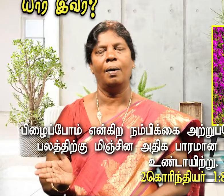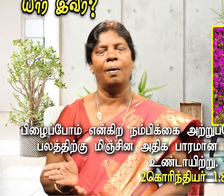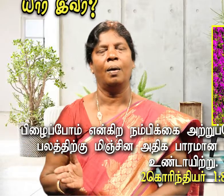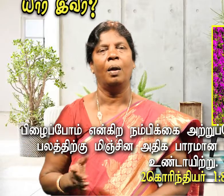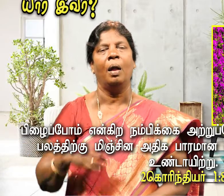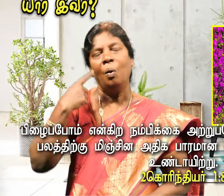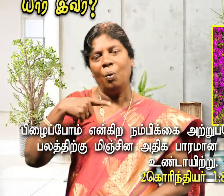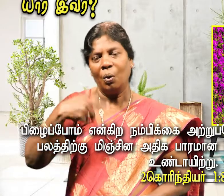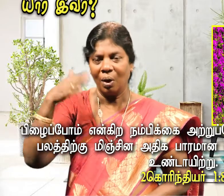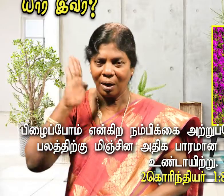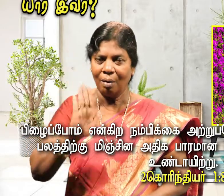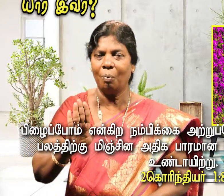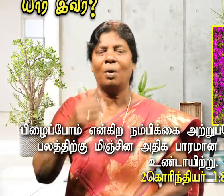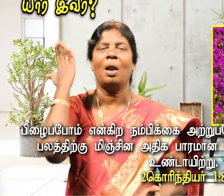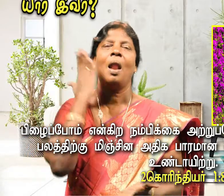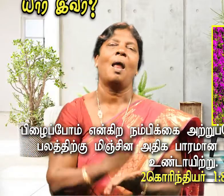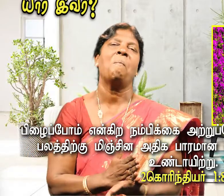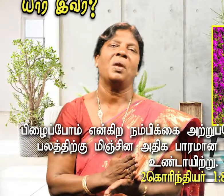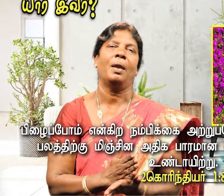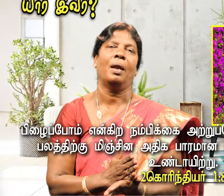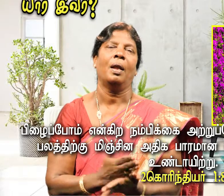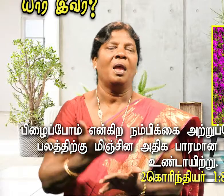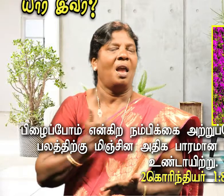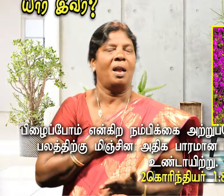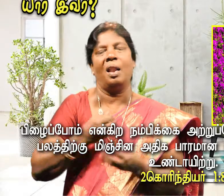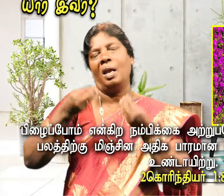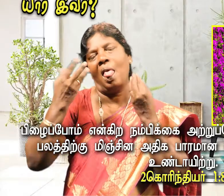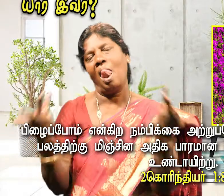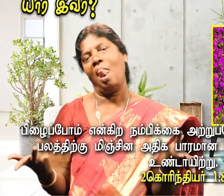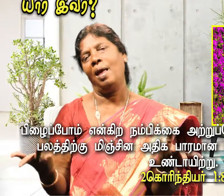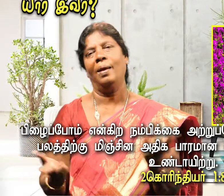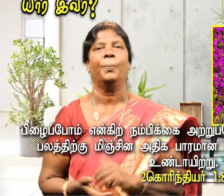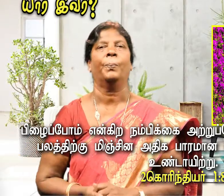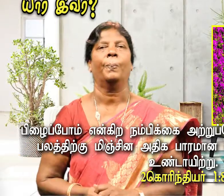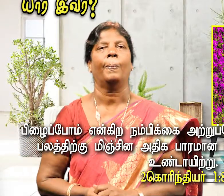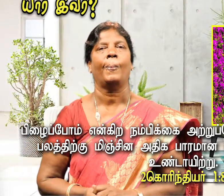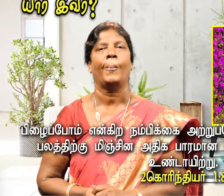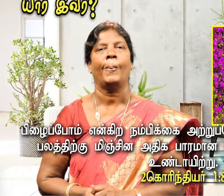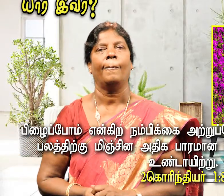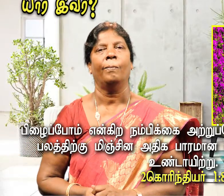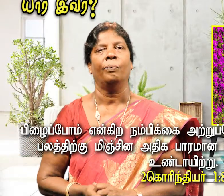நாங்கள் பிழைப்போம் என்கிற நம்பிக்கை எங்களுக்கு அற்றுப்போனது.